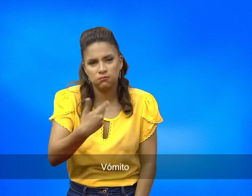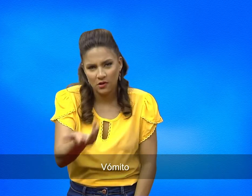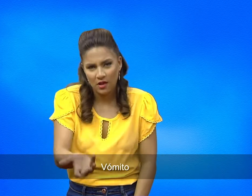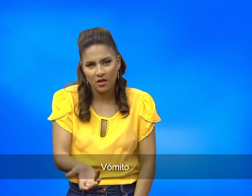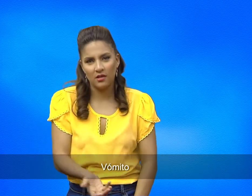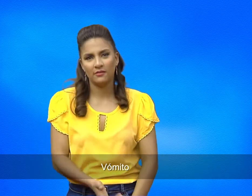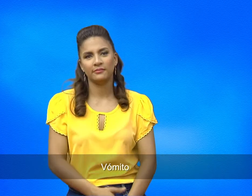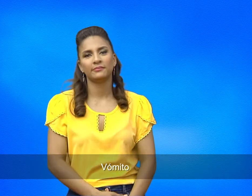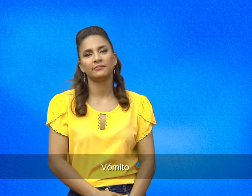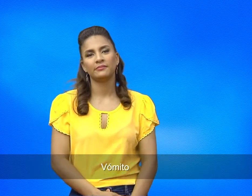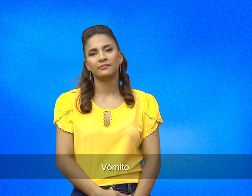vómito